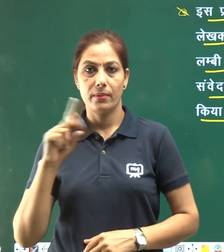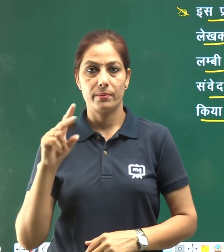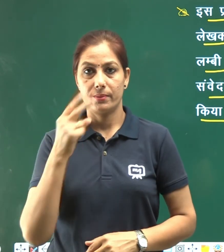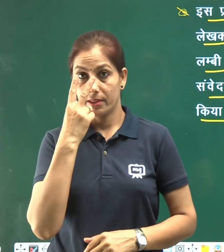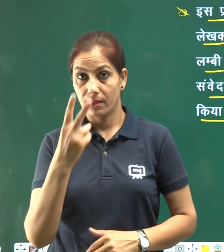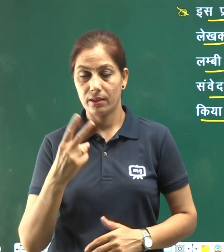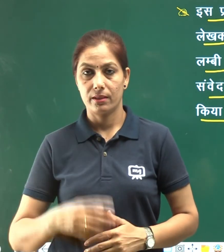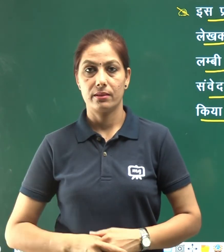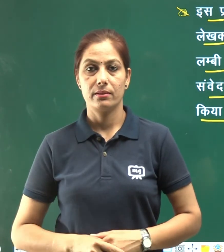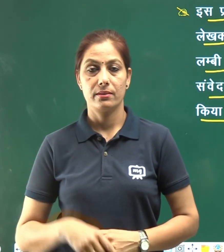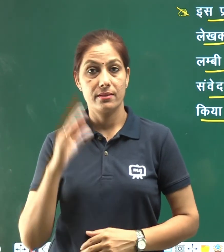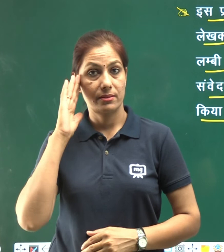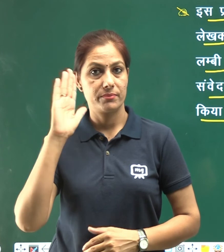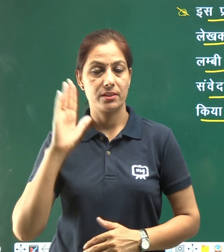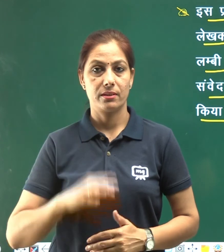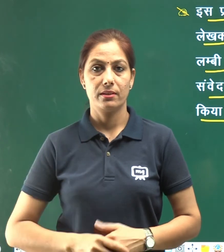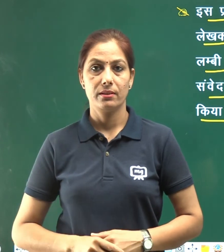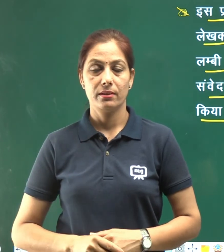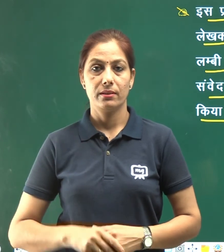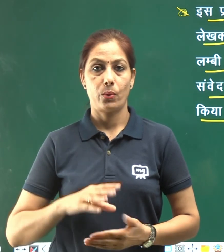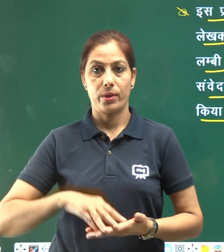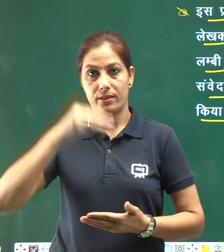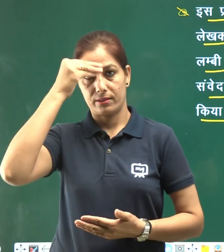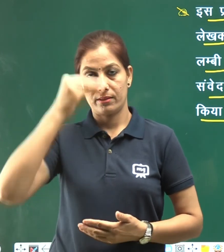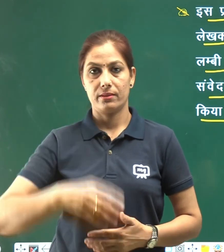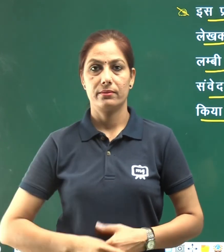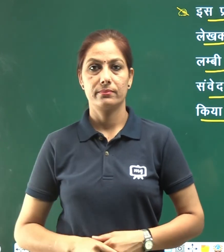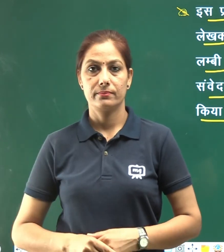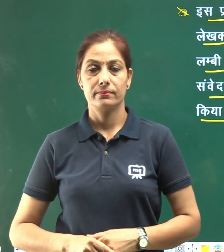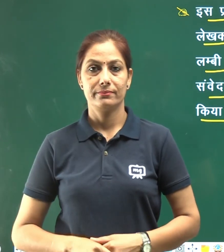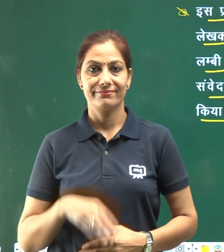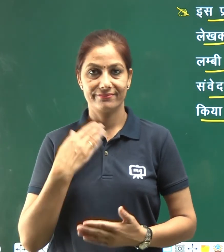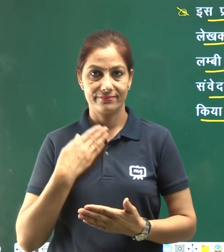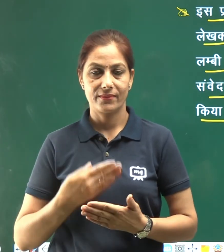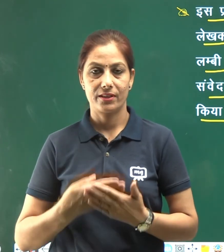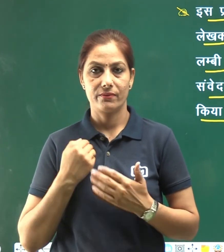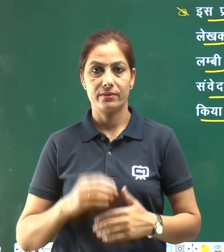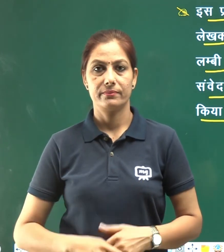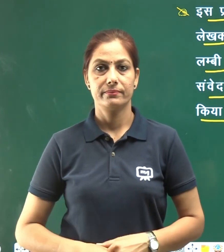देखें, समझें और याद करें। धन्यवाद।